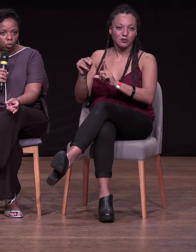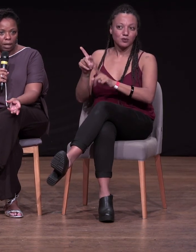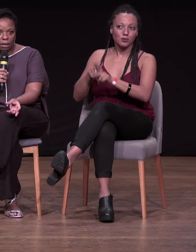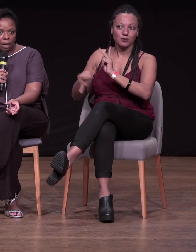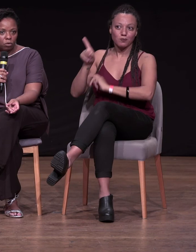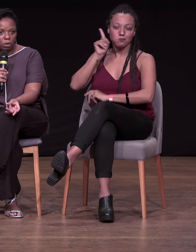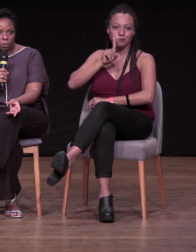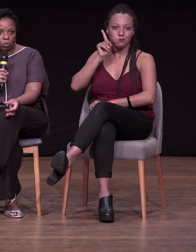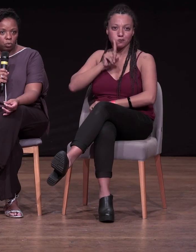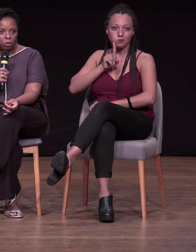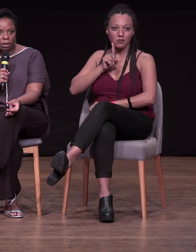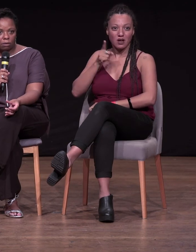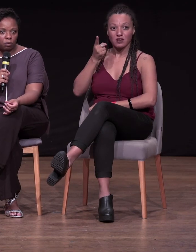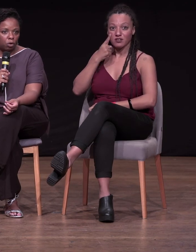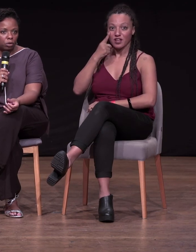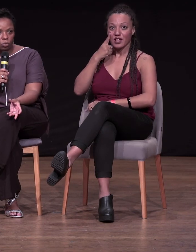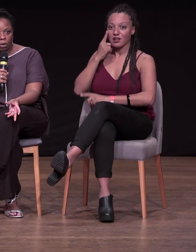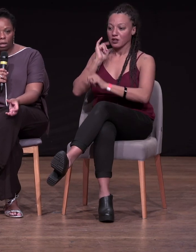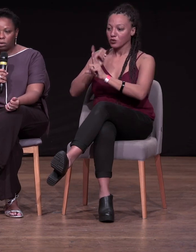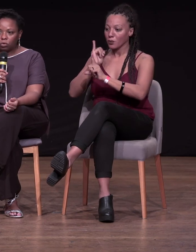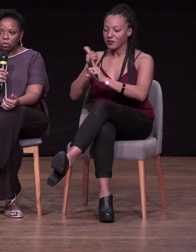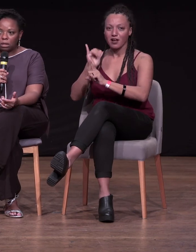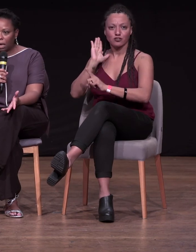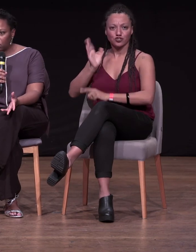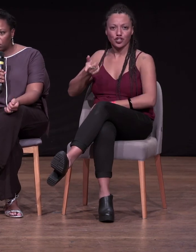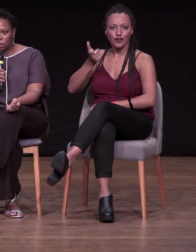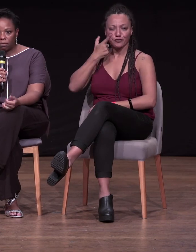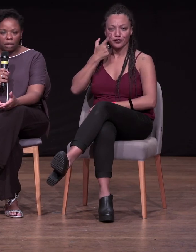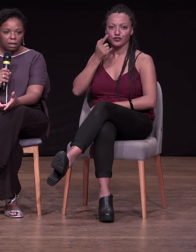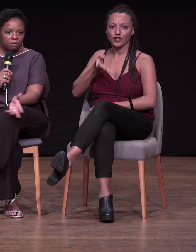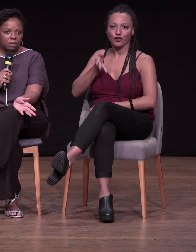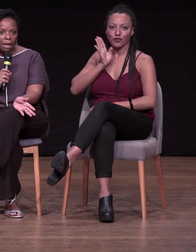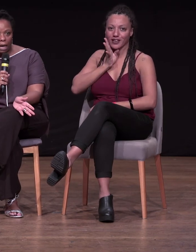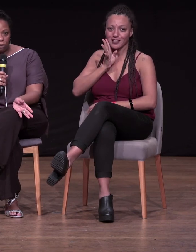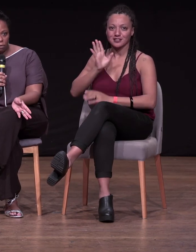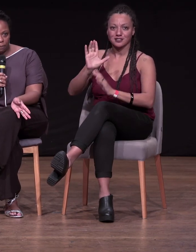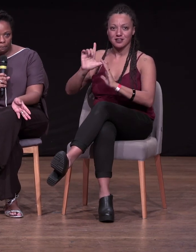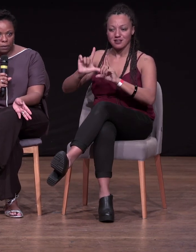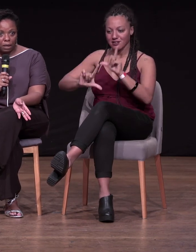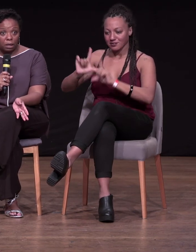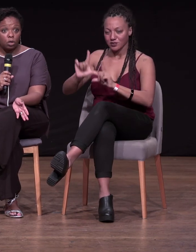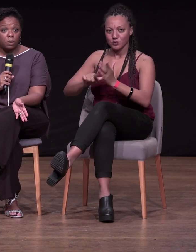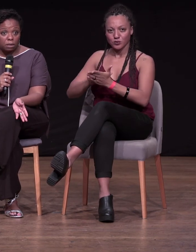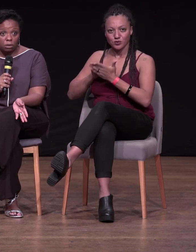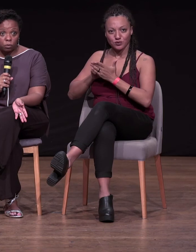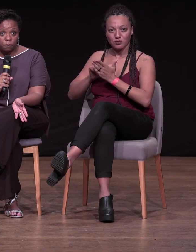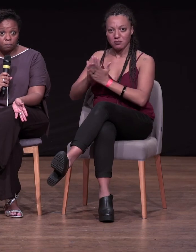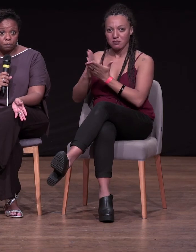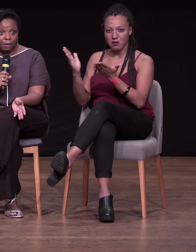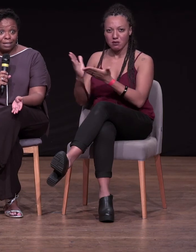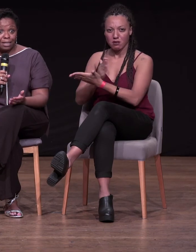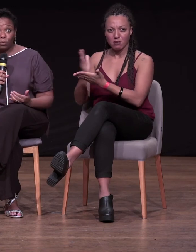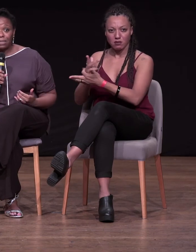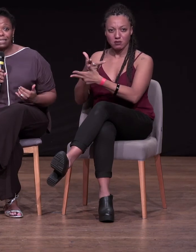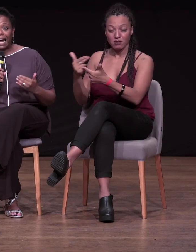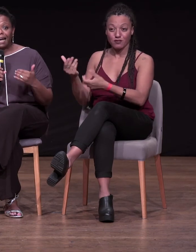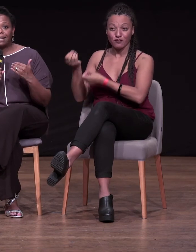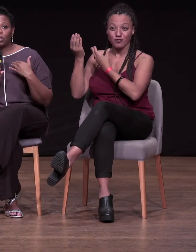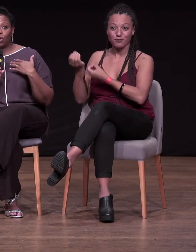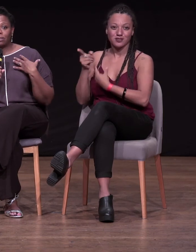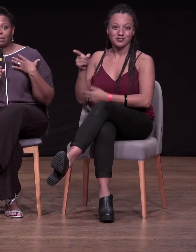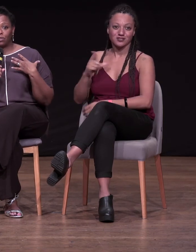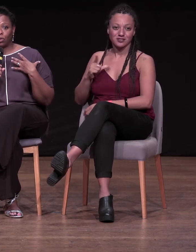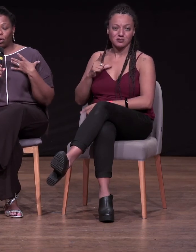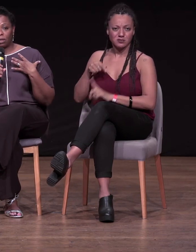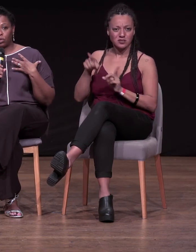viu no documentário, na pintura, na foto, no noticiário, na TV, na revista Life. E no Brasil? Não está